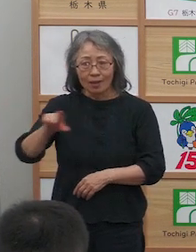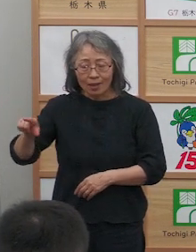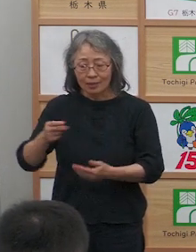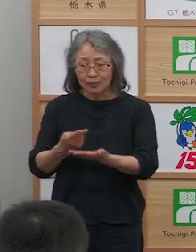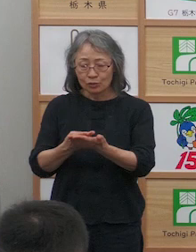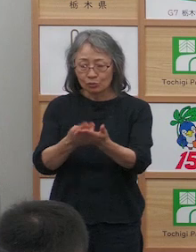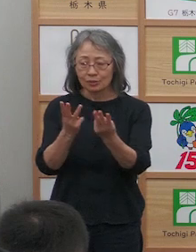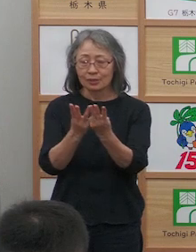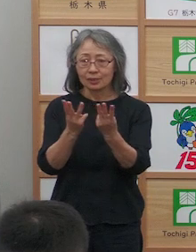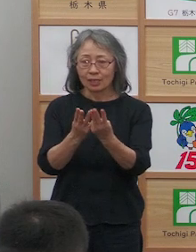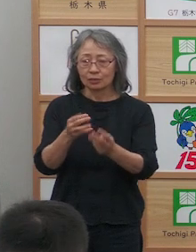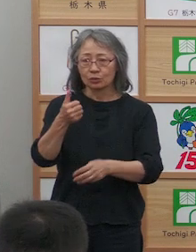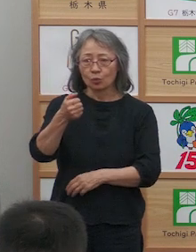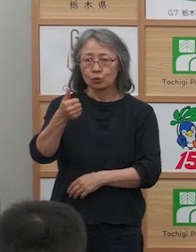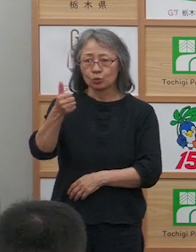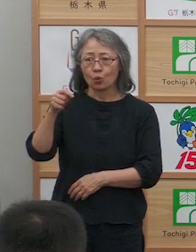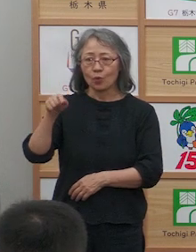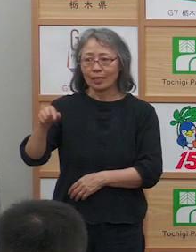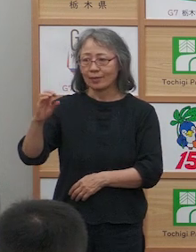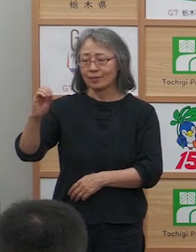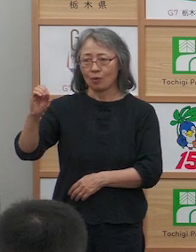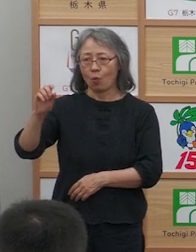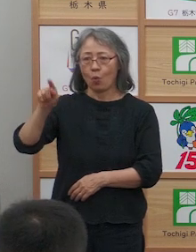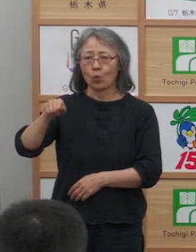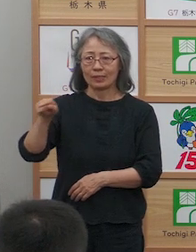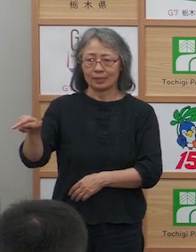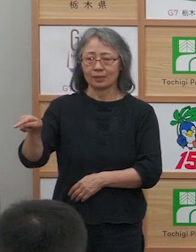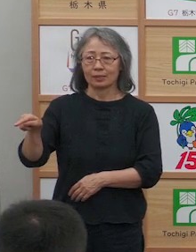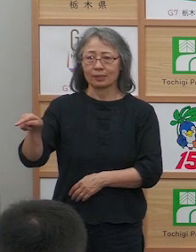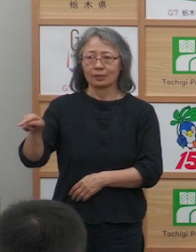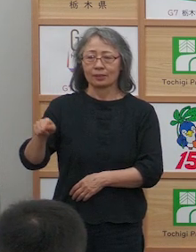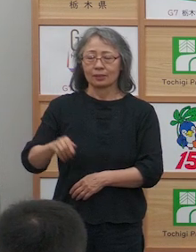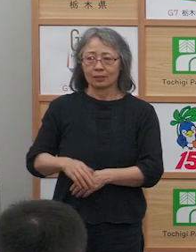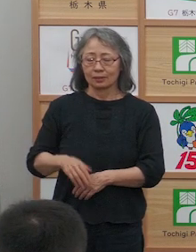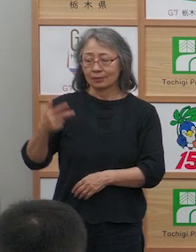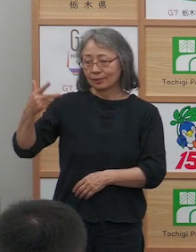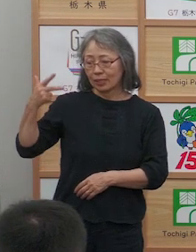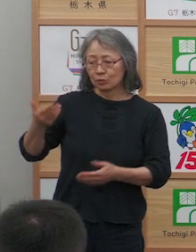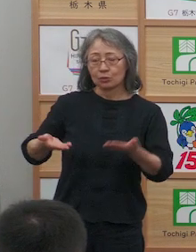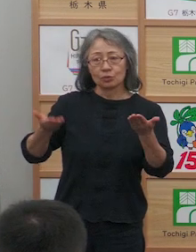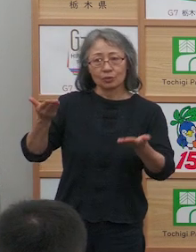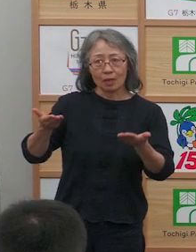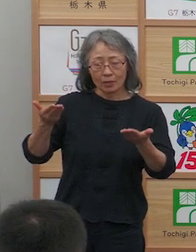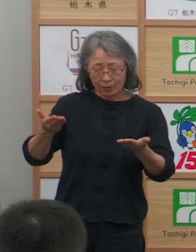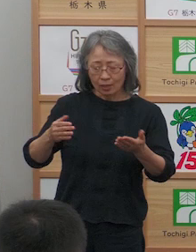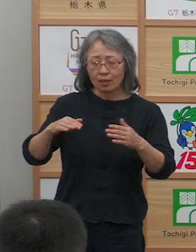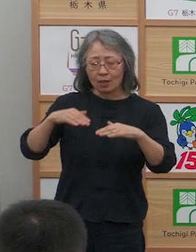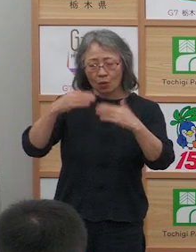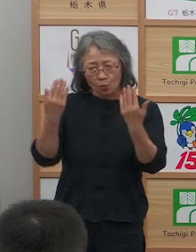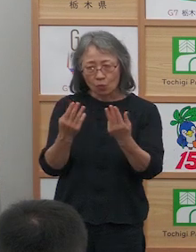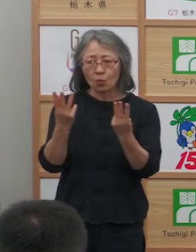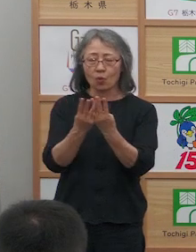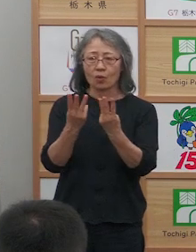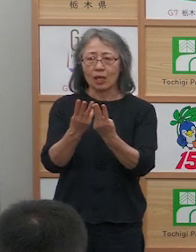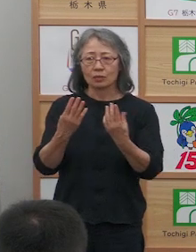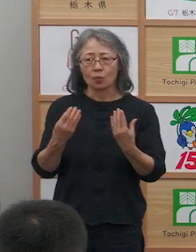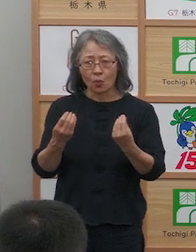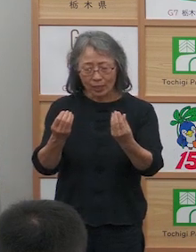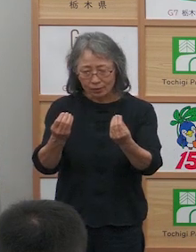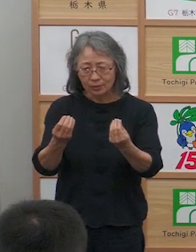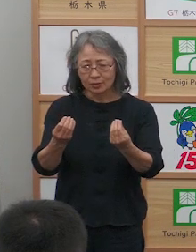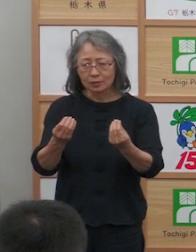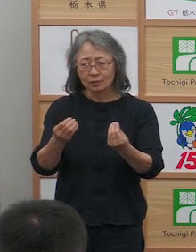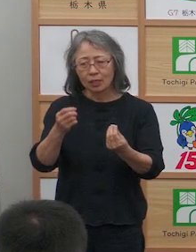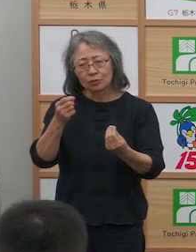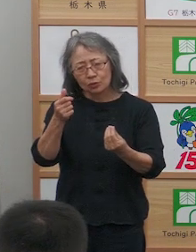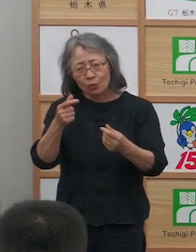院者数は 55.0 人、前週比較おおむね横ばい、あるいはやや増という